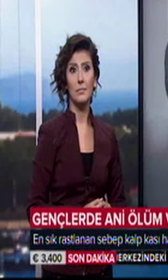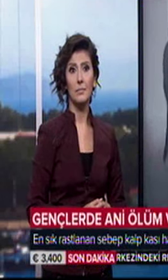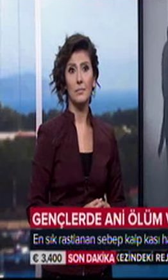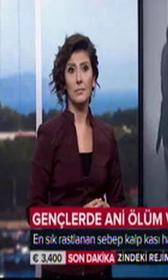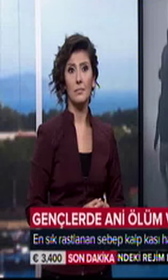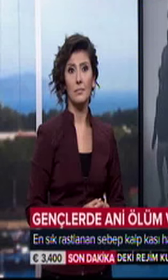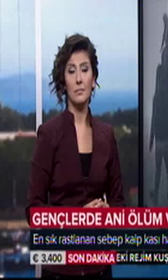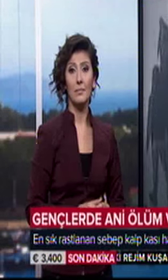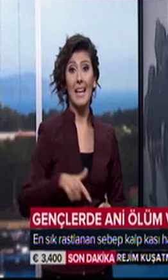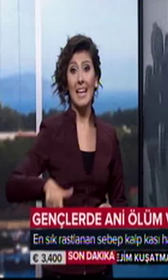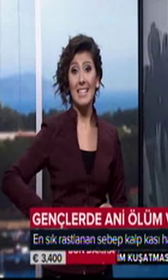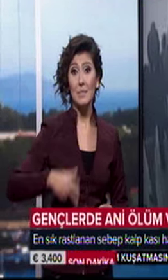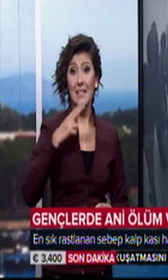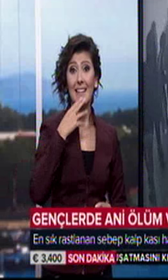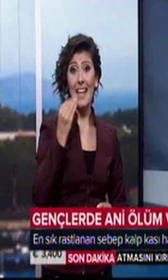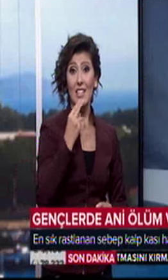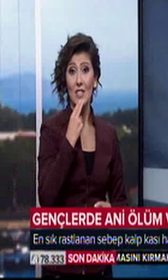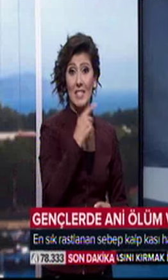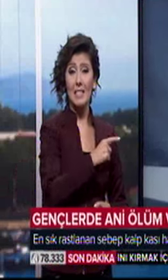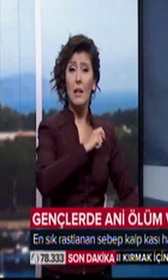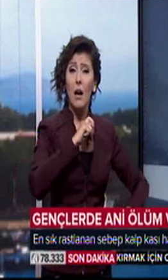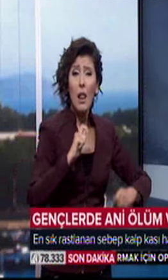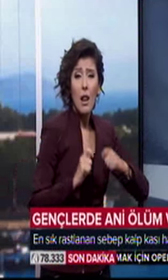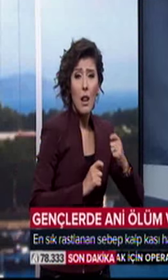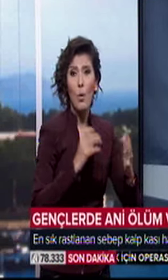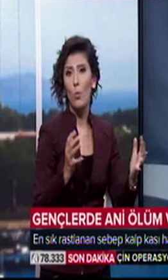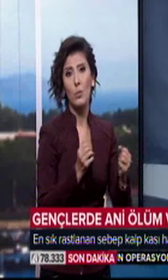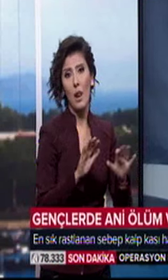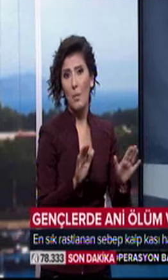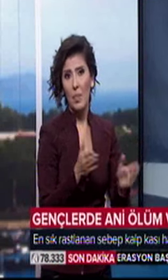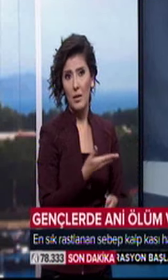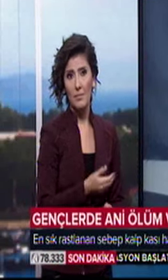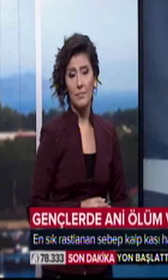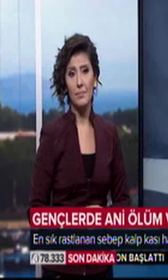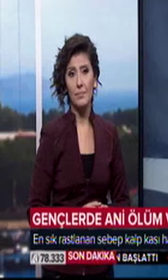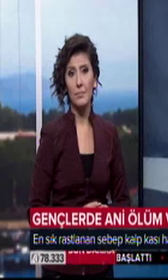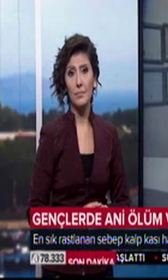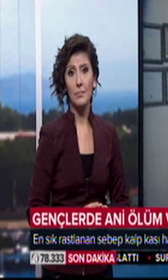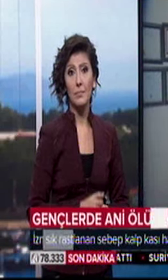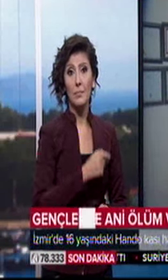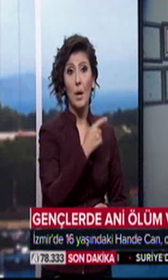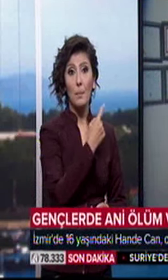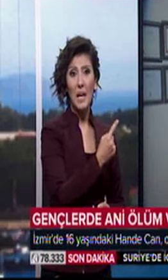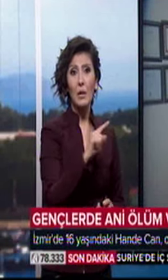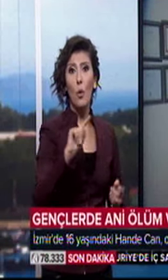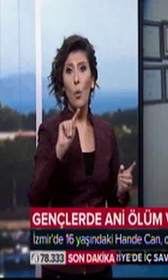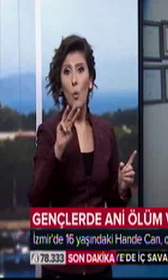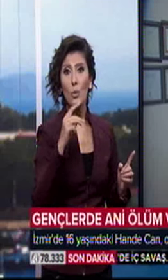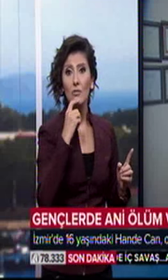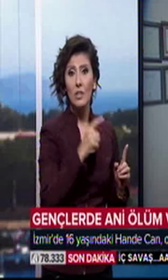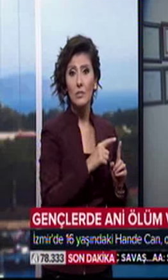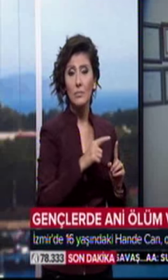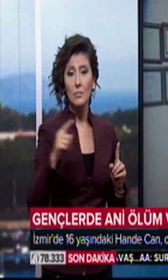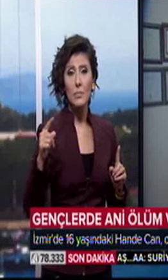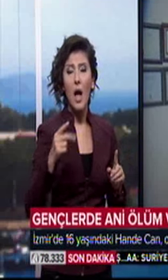İzmirli genç kız tüm müdahalelere rağmen kurtarılamadı. 1-13 yaş arasında bu ani ölümler